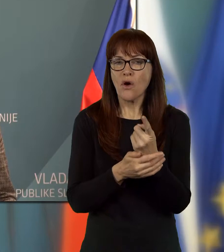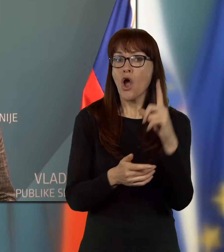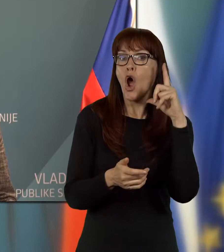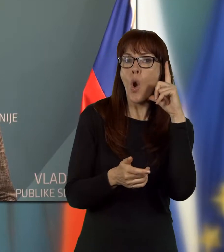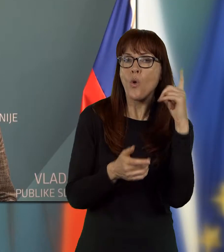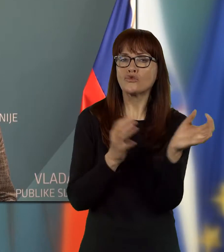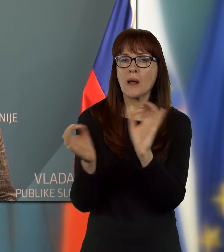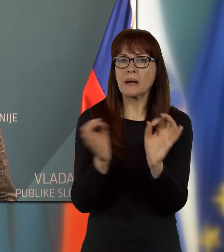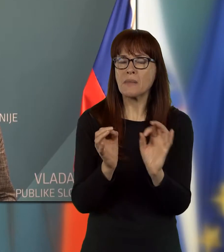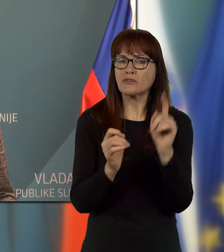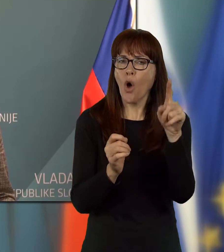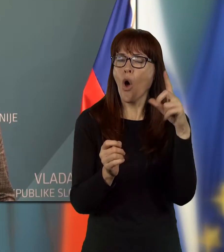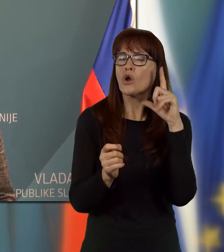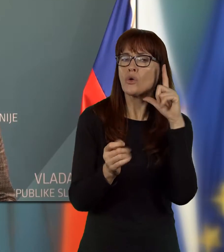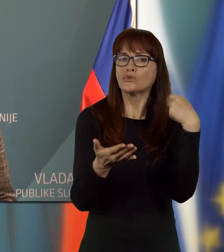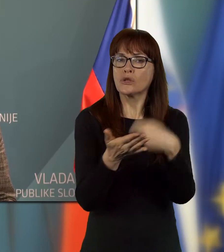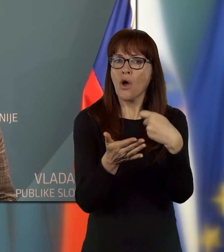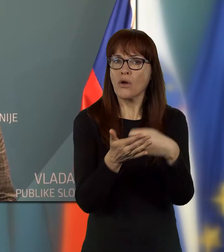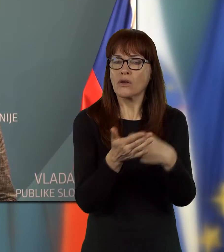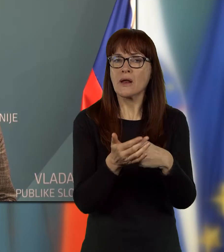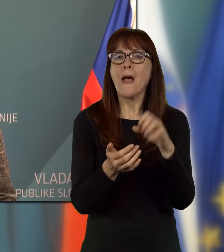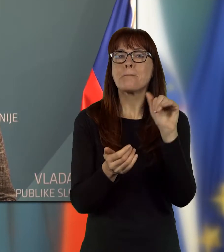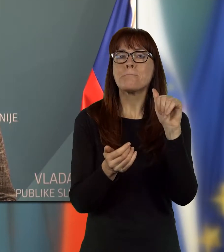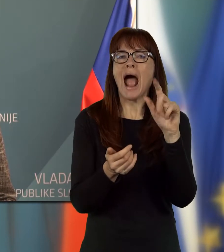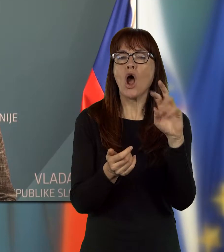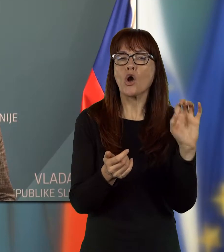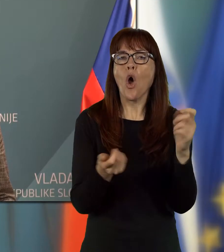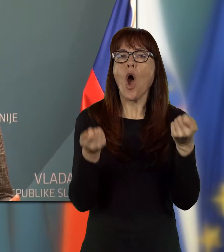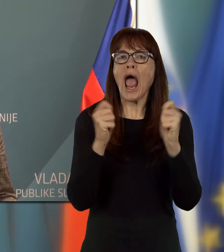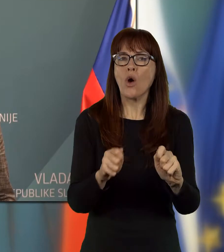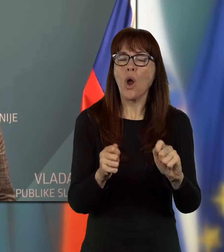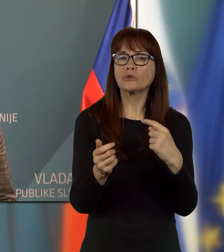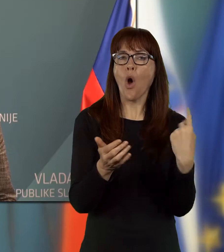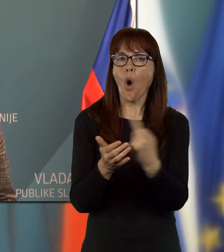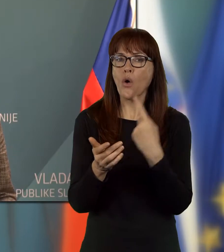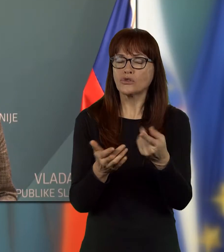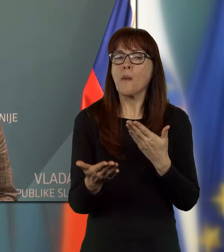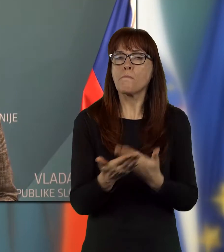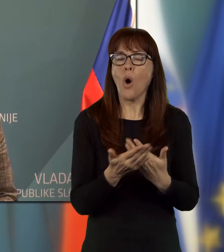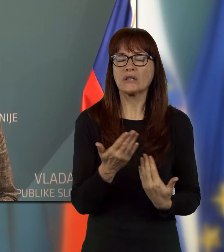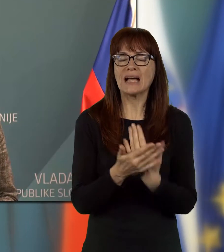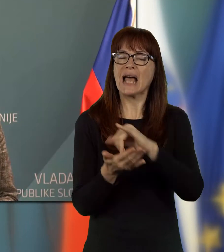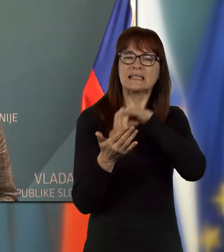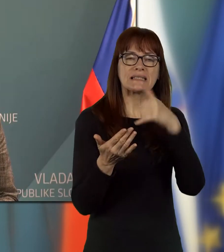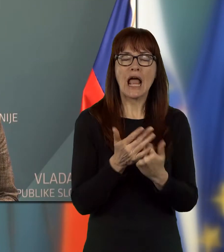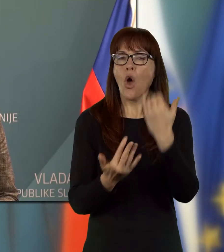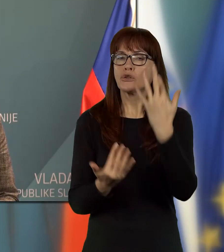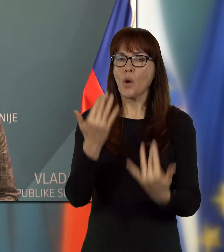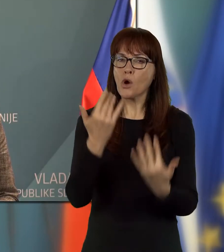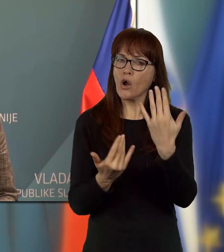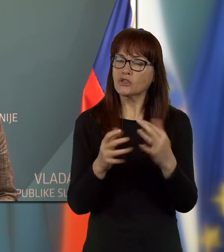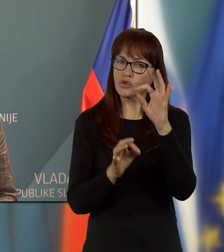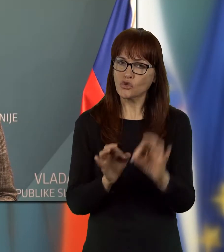ključni pripravljalec oziroma ocenjevalec makroekonomskih okoliščin, ki so podlaga za celotno